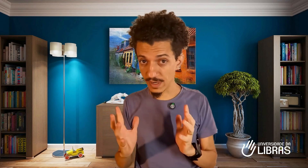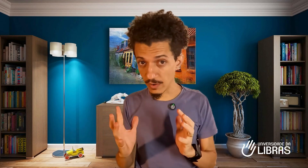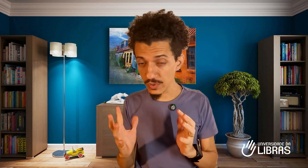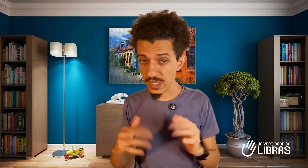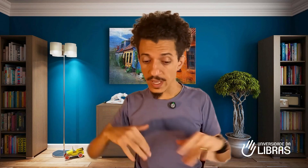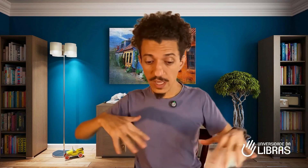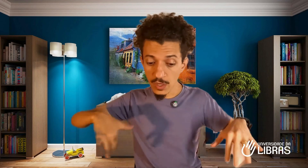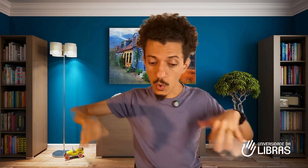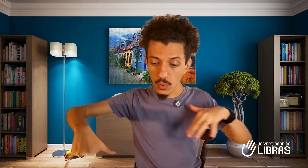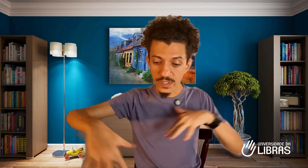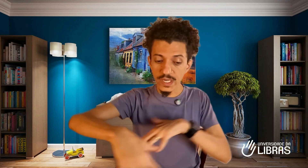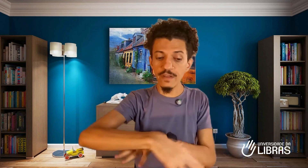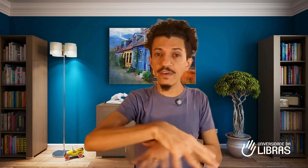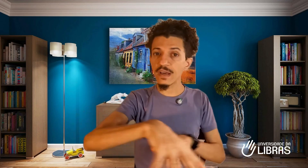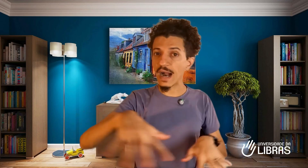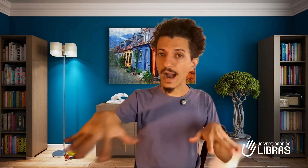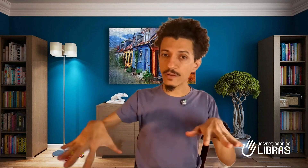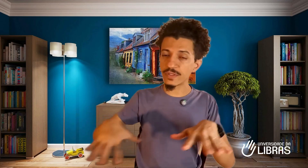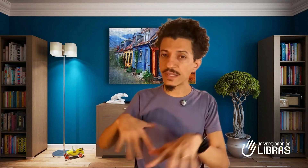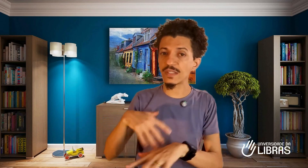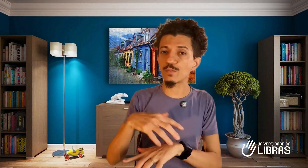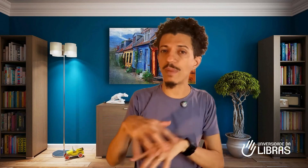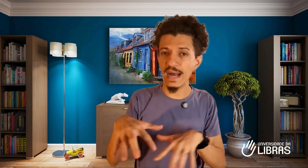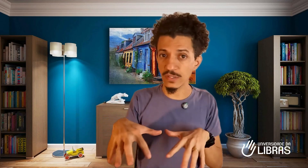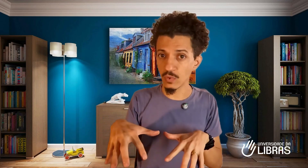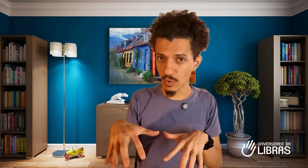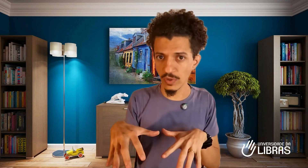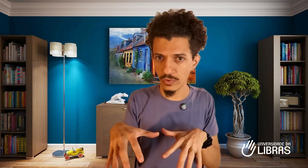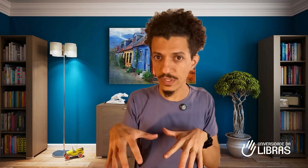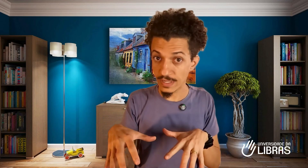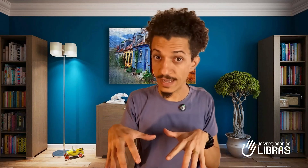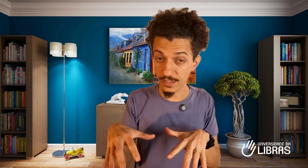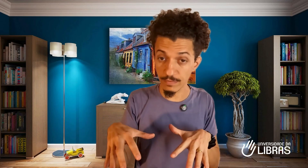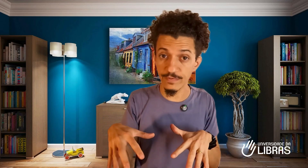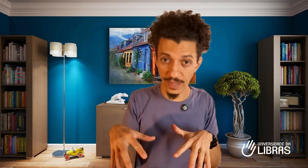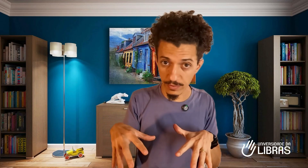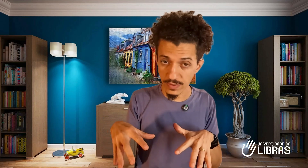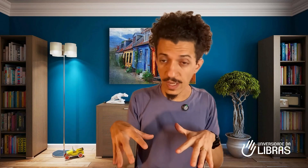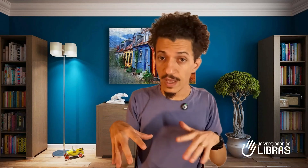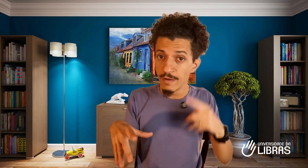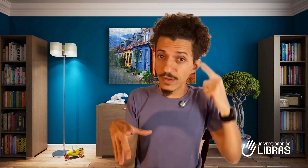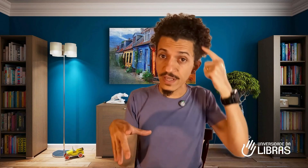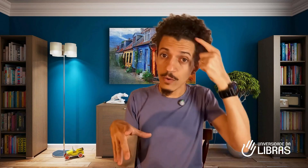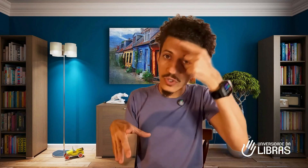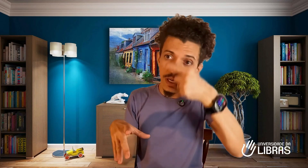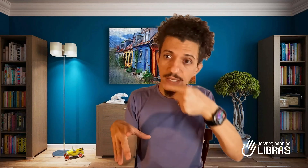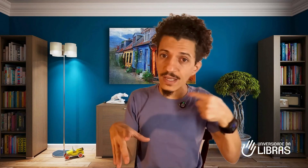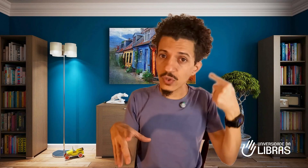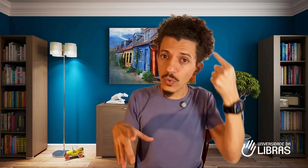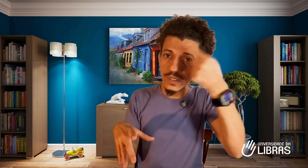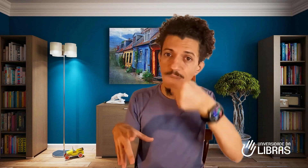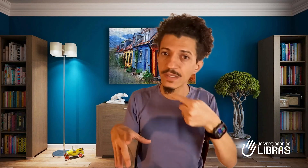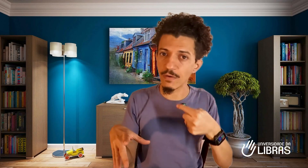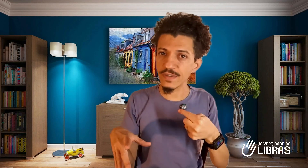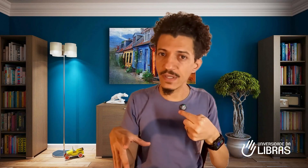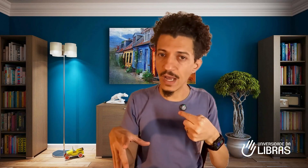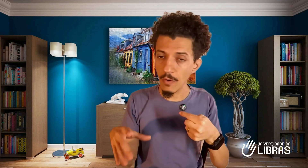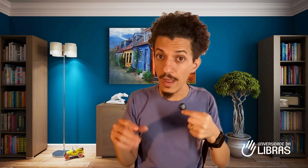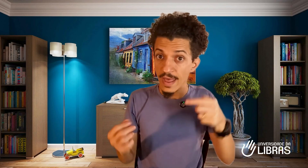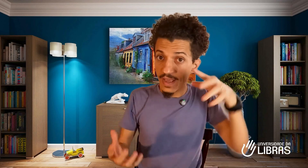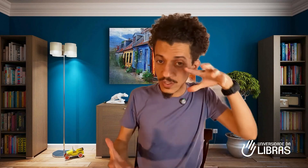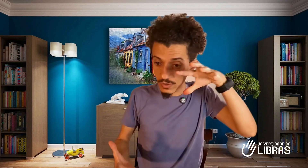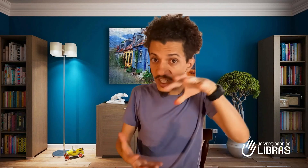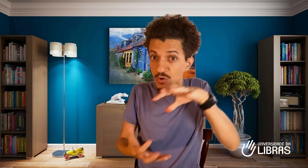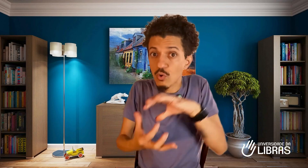as mãos e com os significados desse espaço onde os sinais são feitos, você utiliza a sua expressão